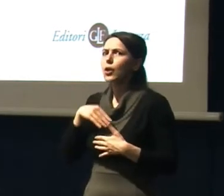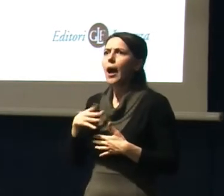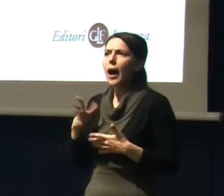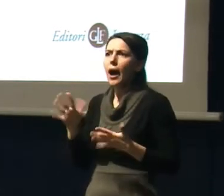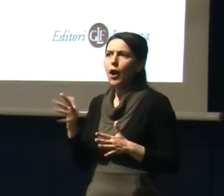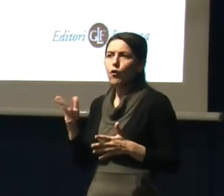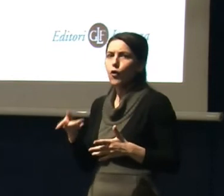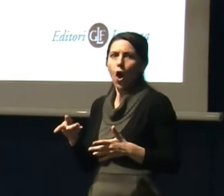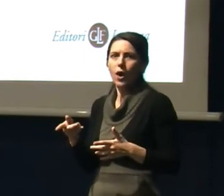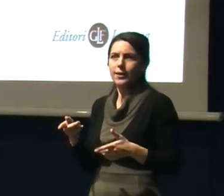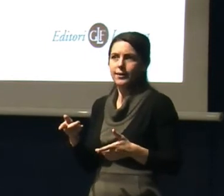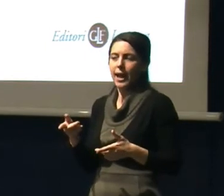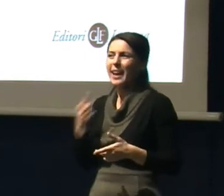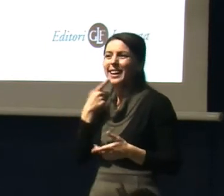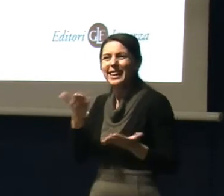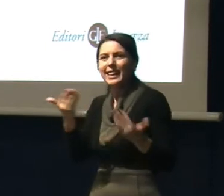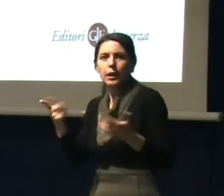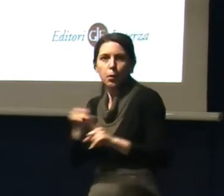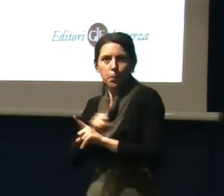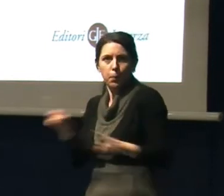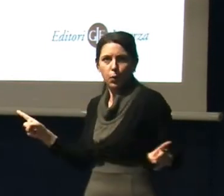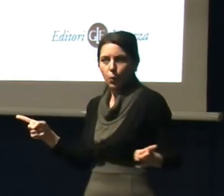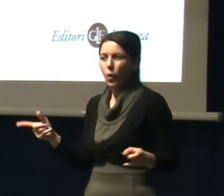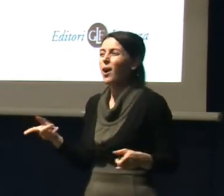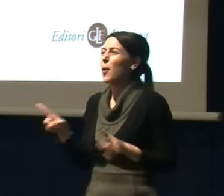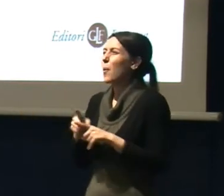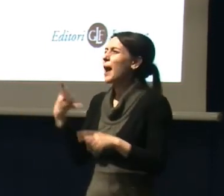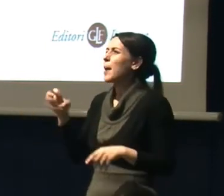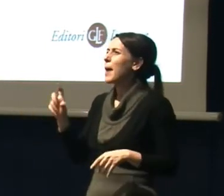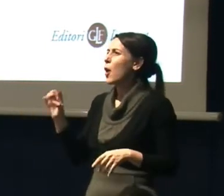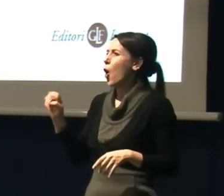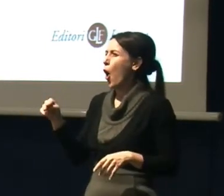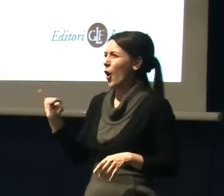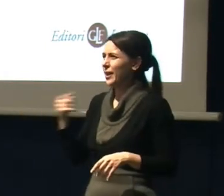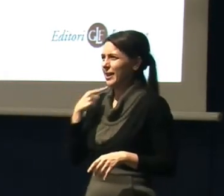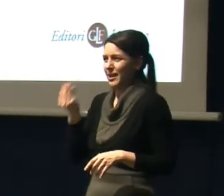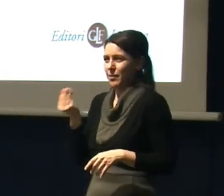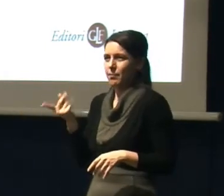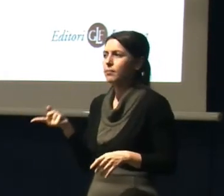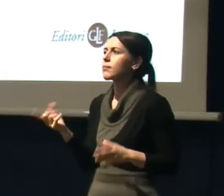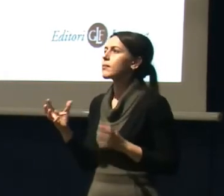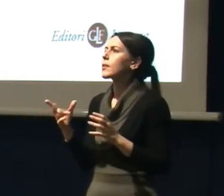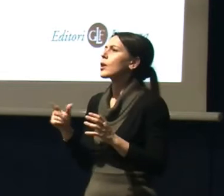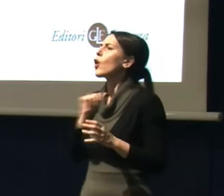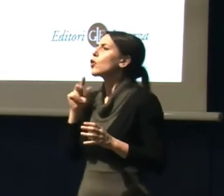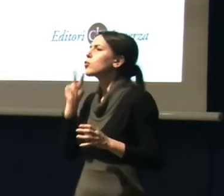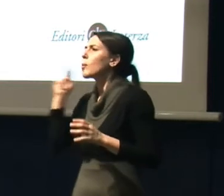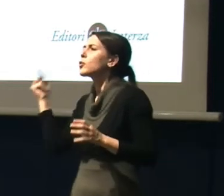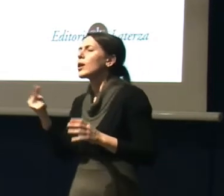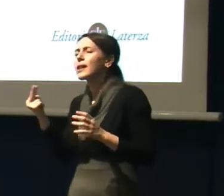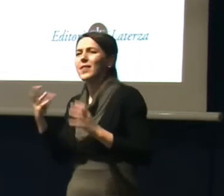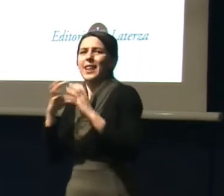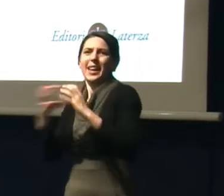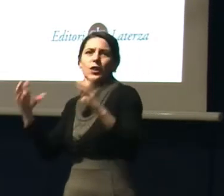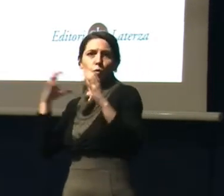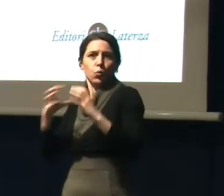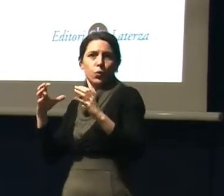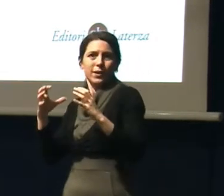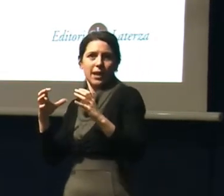mercato perché poi giustamente come dice vittorio meloni il suo libro e sull'industria dei media che sta perdendo